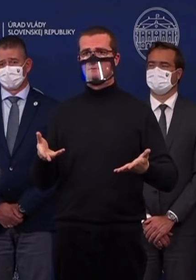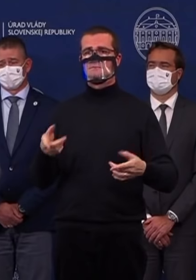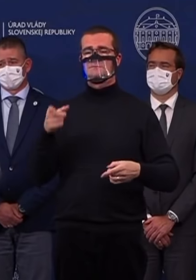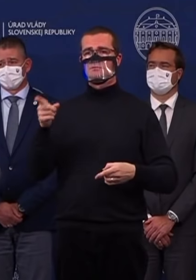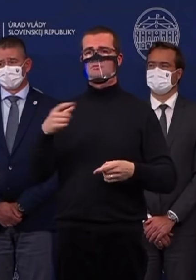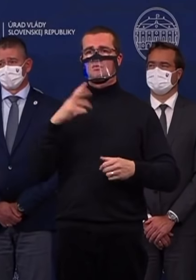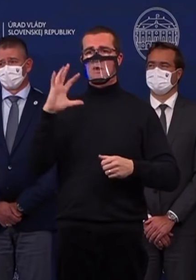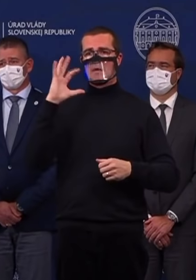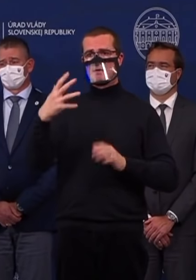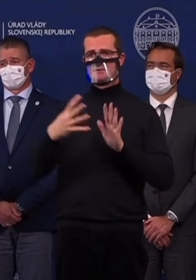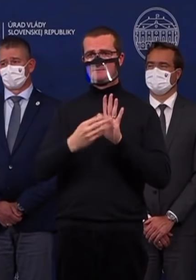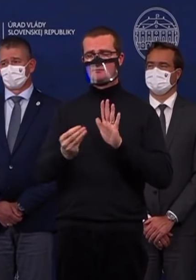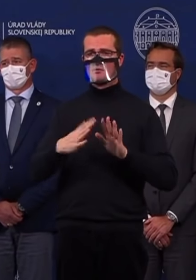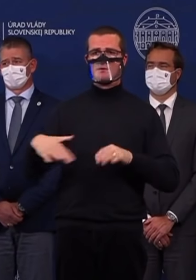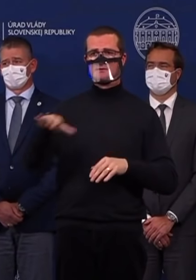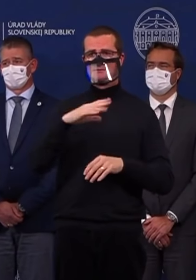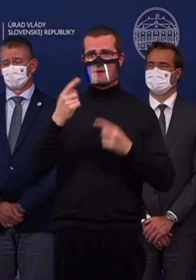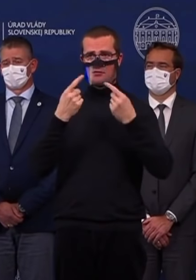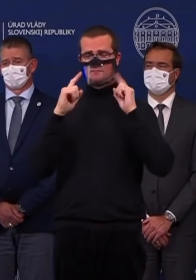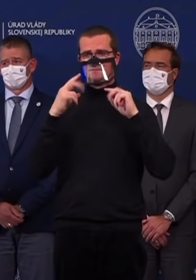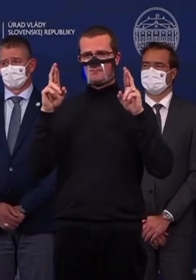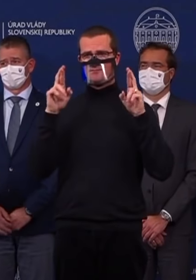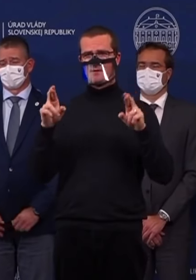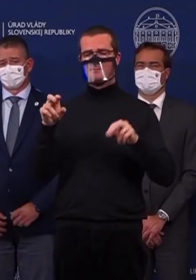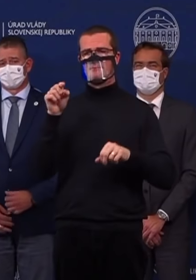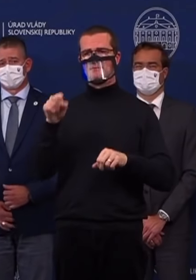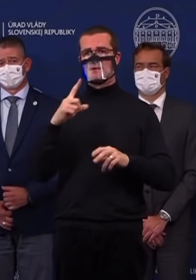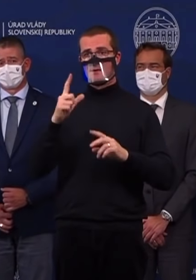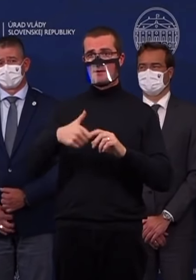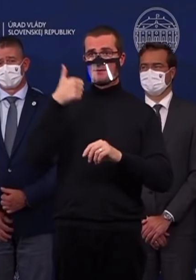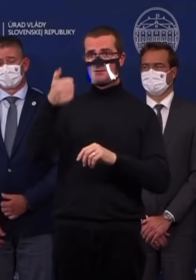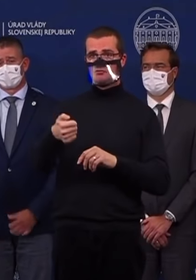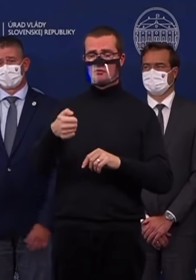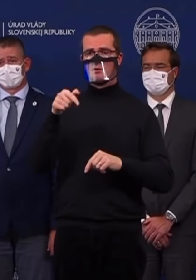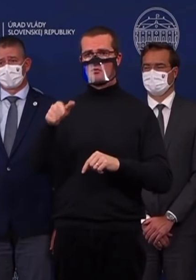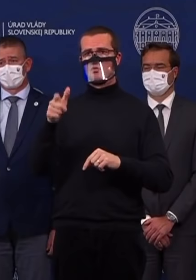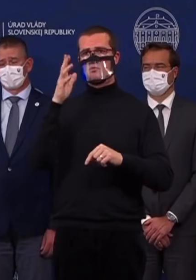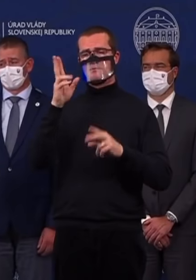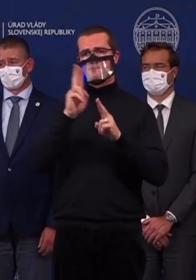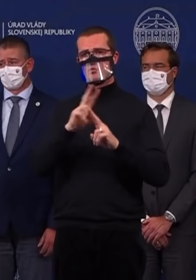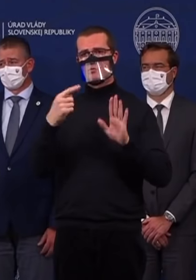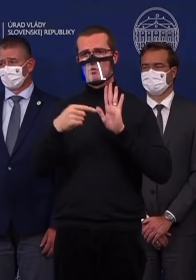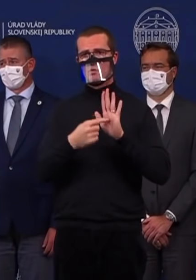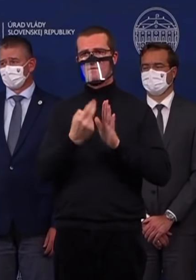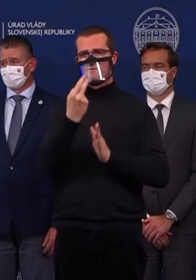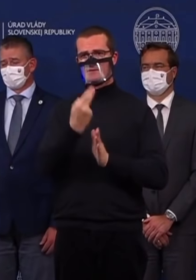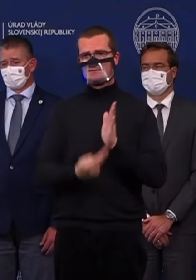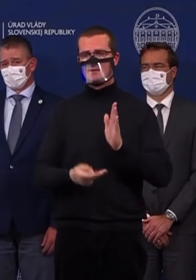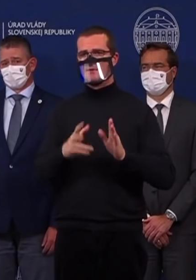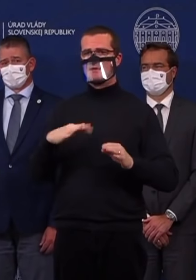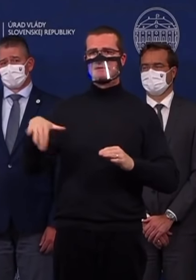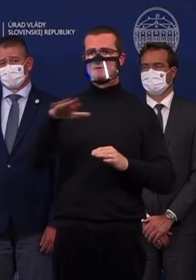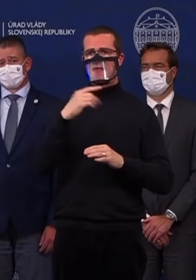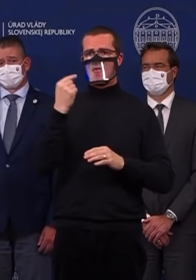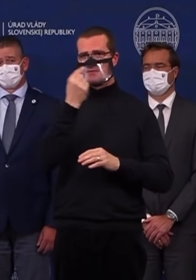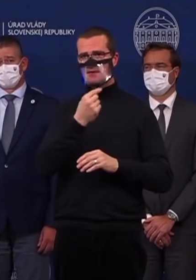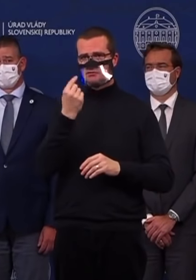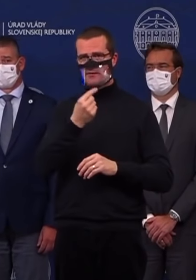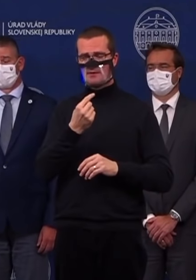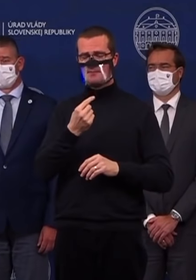sú krásnym vzorom pre celé Slovensko a verím, že takto za týždeň si tu budeme môcť ukázať výsledky z celoplošného